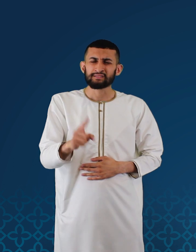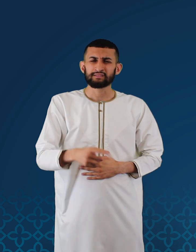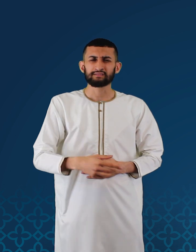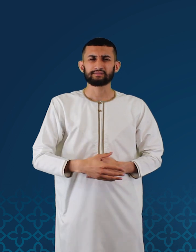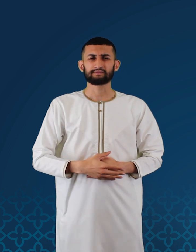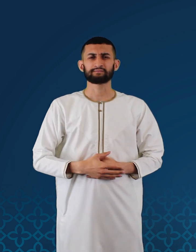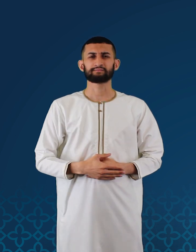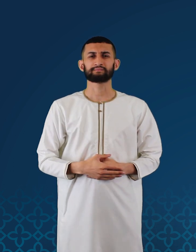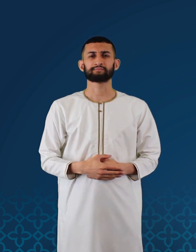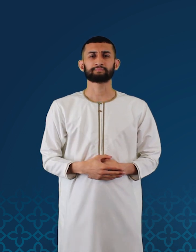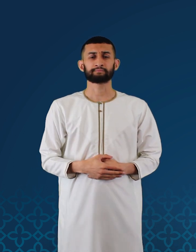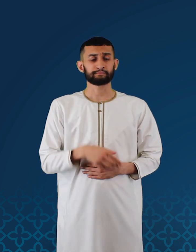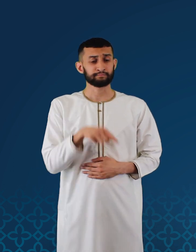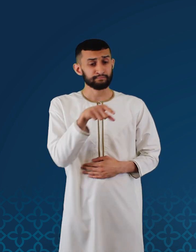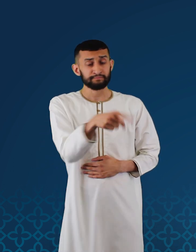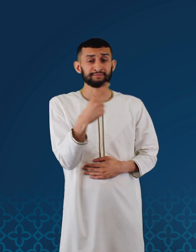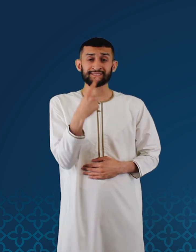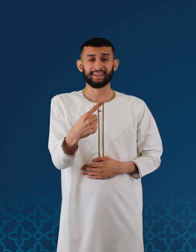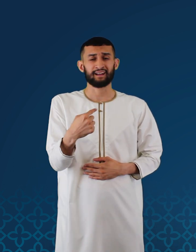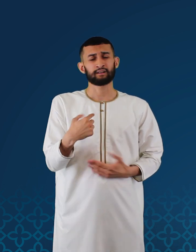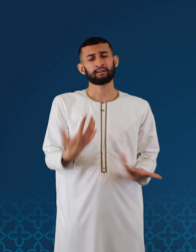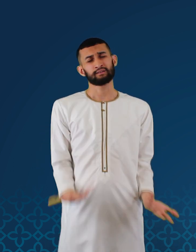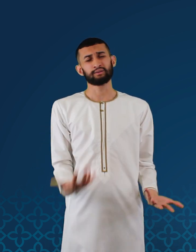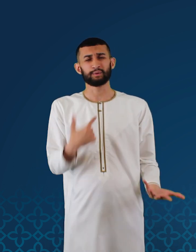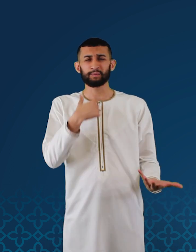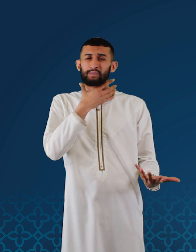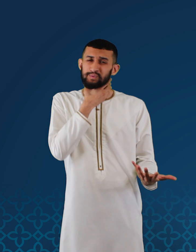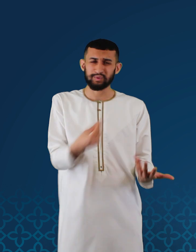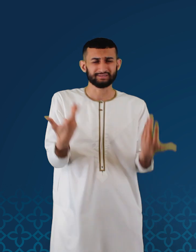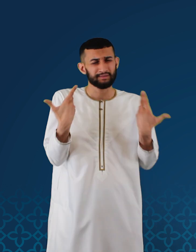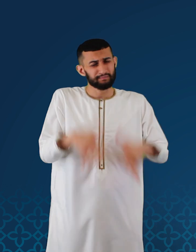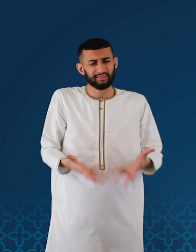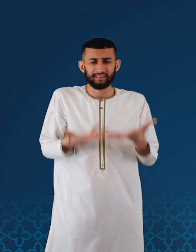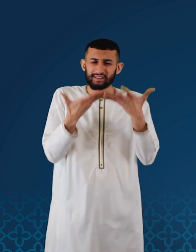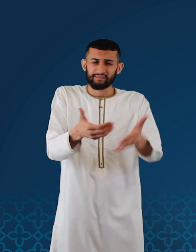يقول يا ليتني قدمت لحياتي